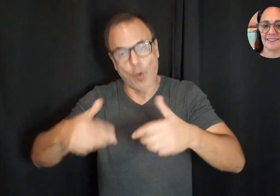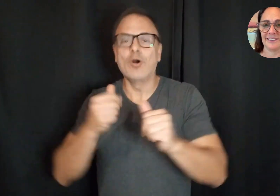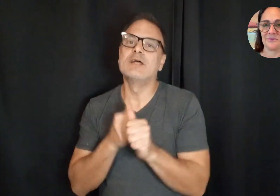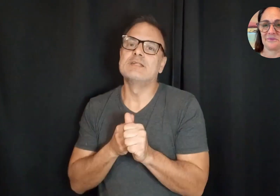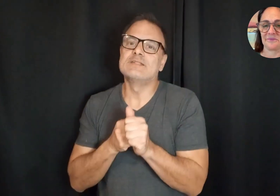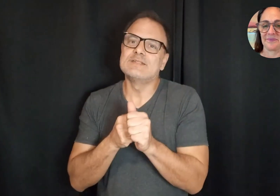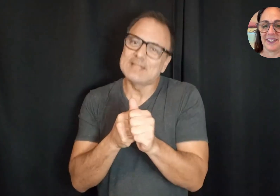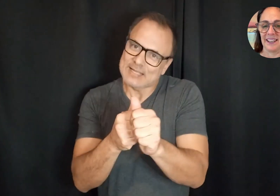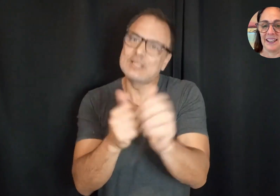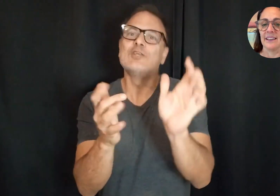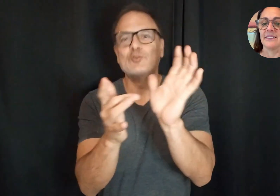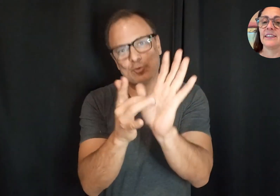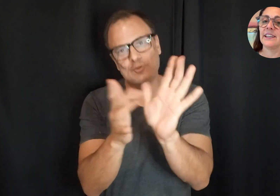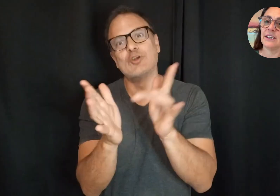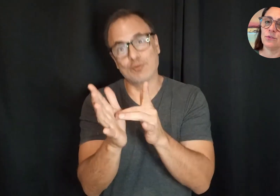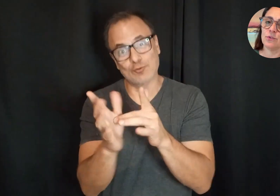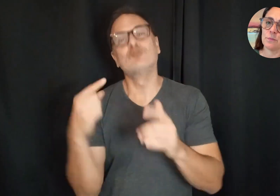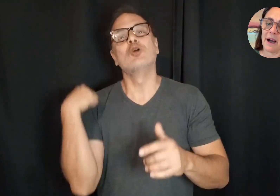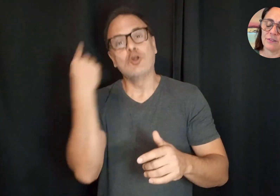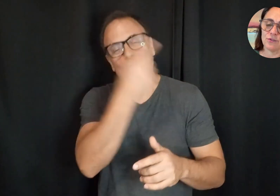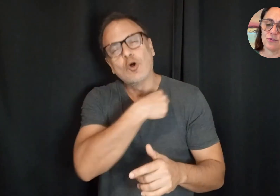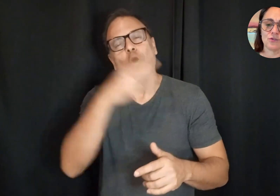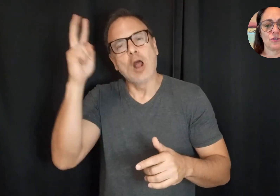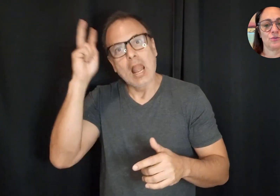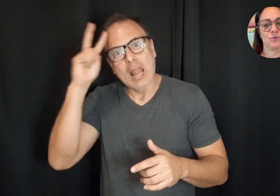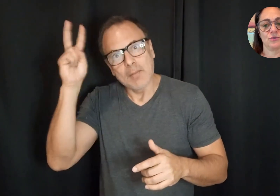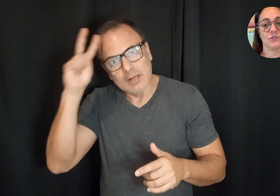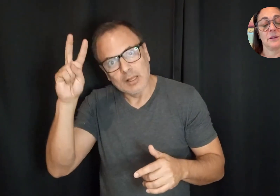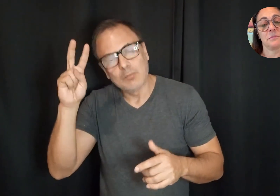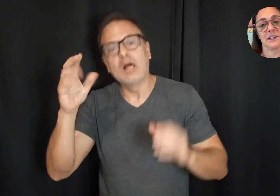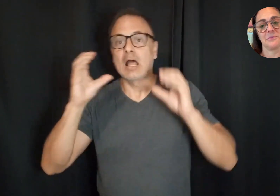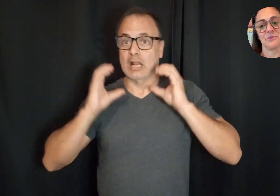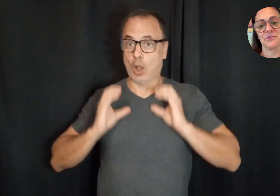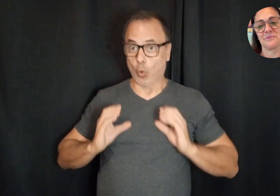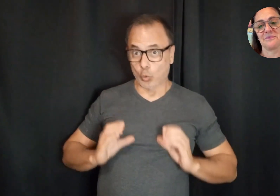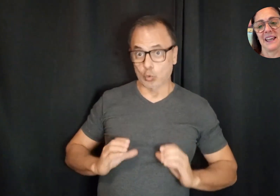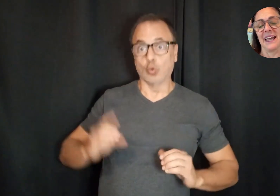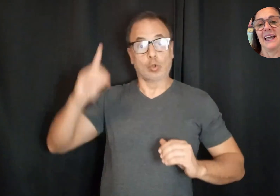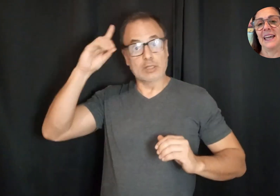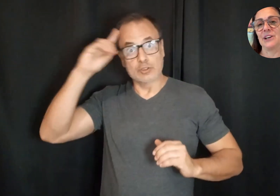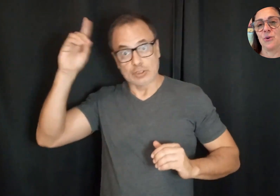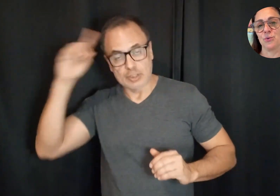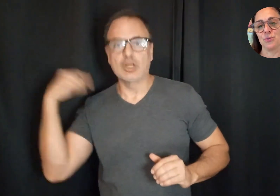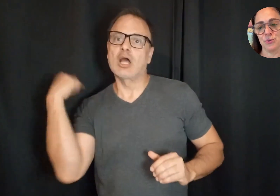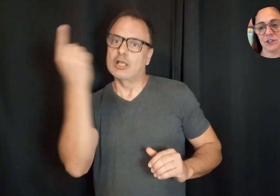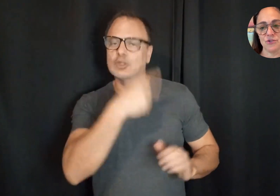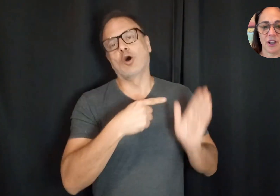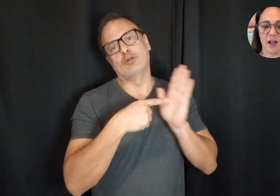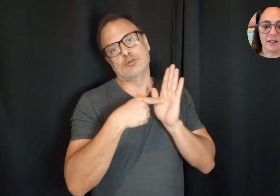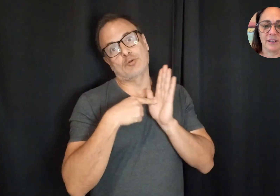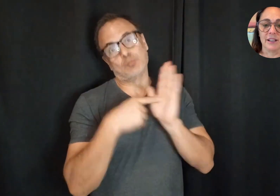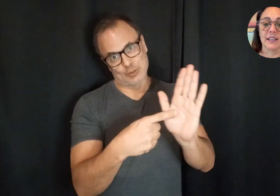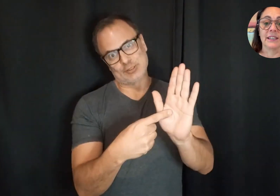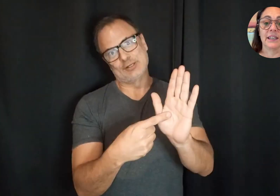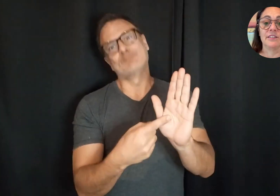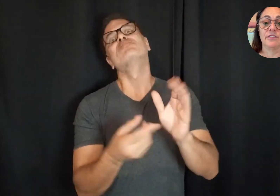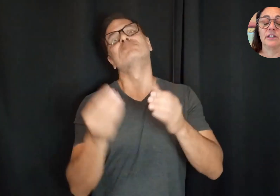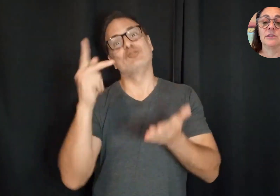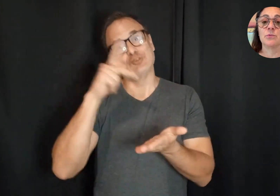ação. Seguindo os passos de Jesus, lembremos, é na conduta diária que revelamos